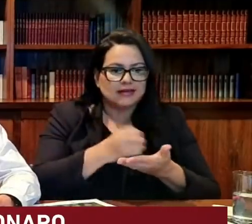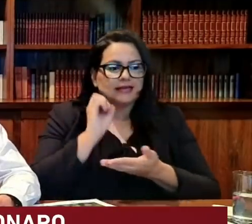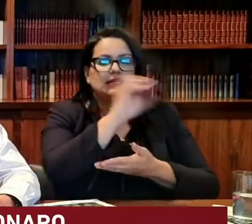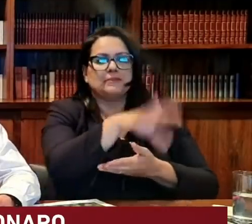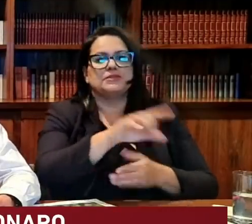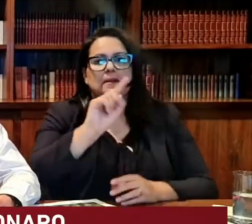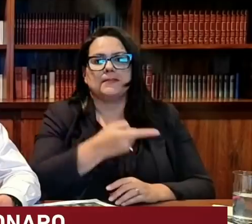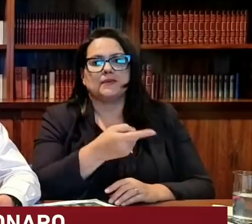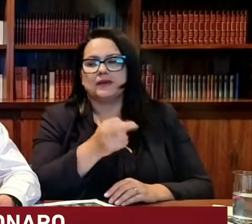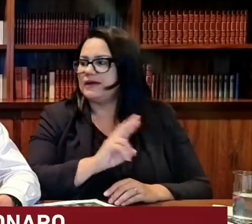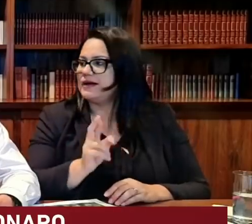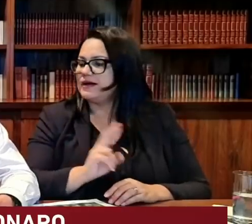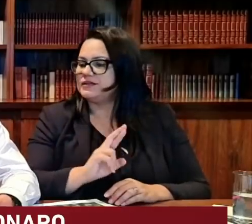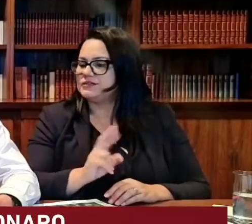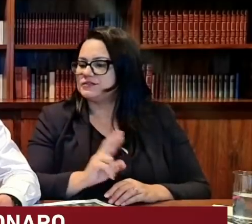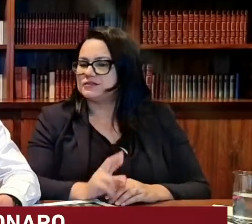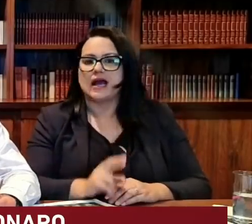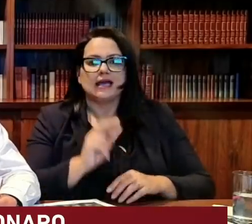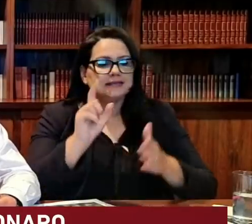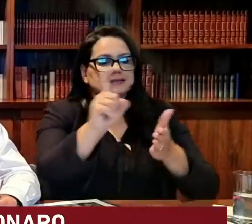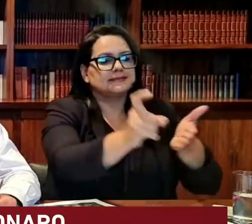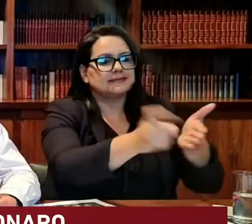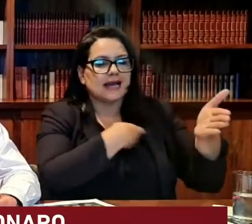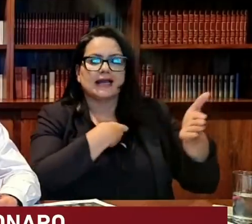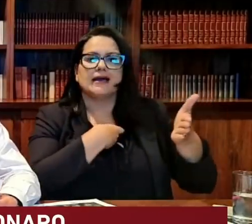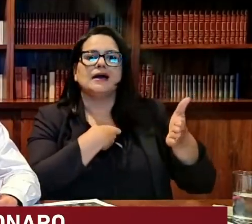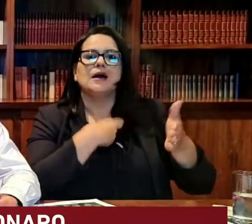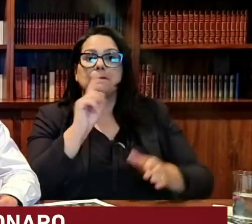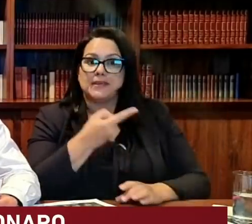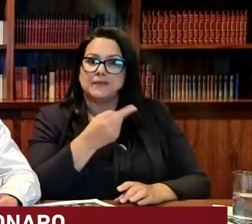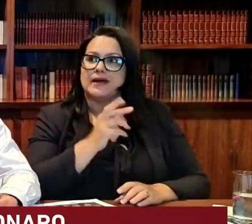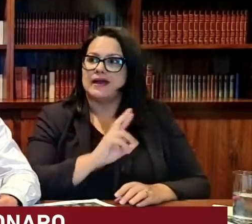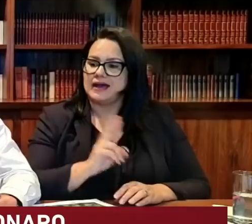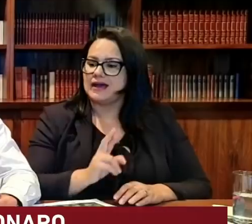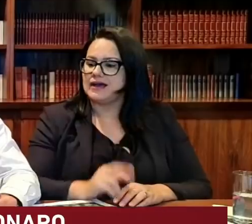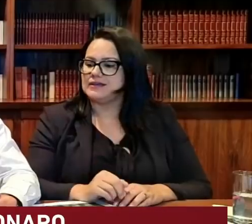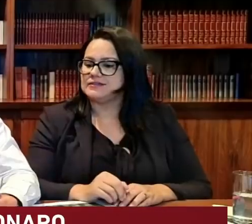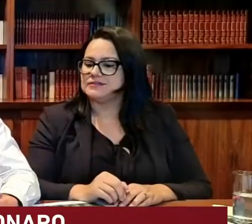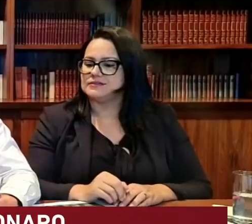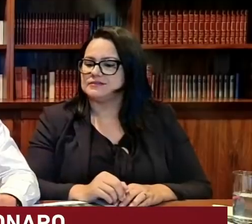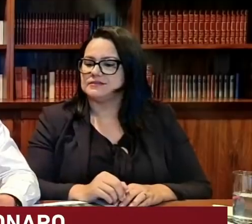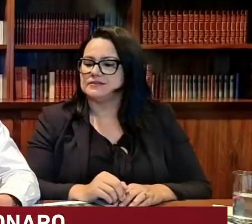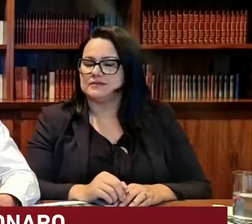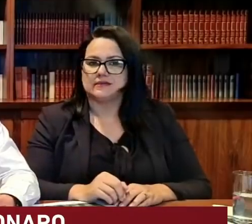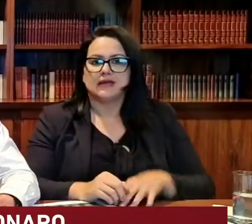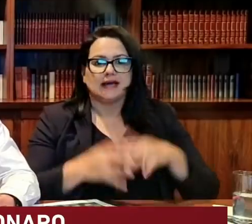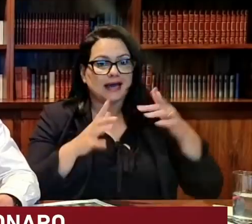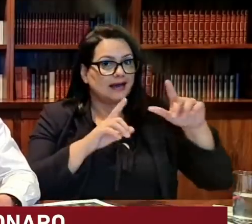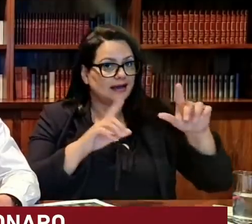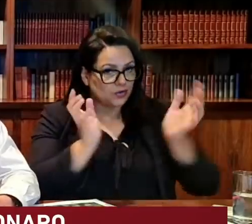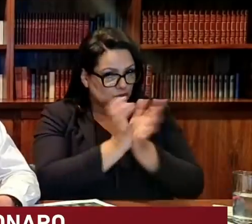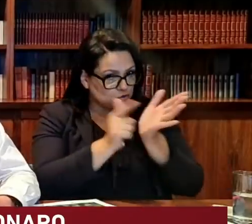conta da mãe, e ela, quando vai sacar, fica feliz em receber R$1.000. Em vez da imprensa aqui